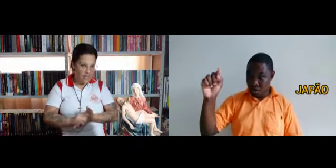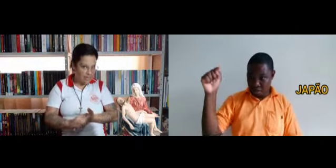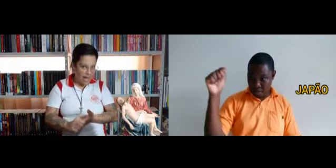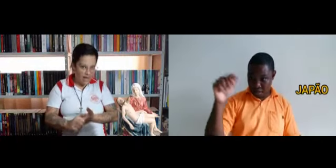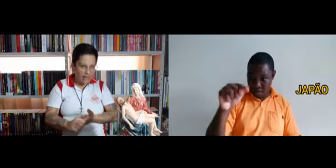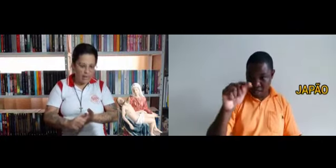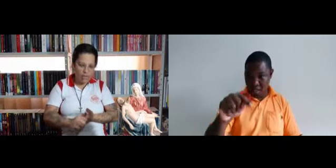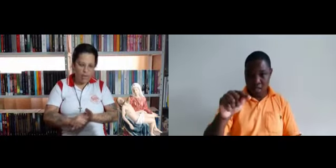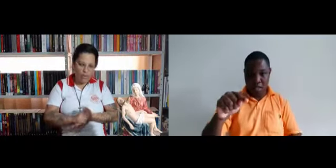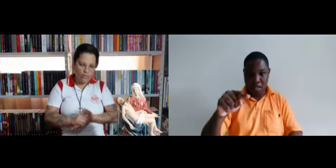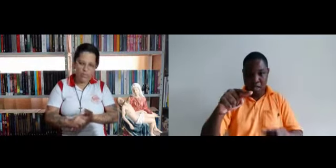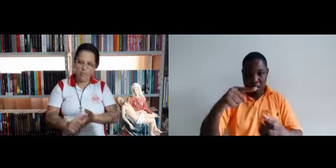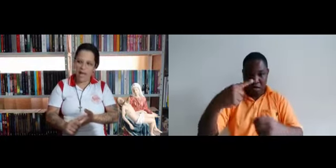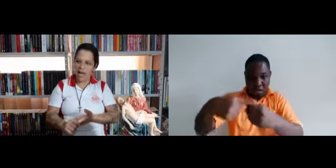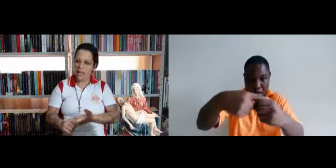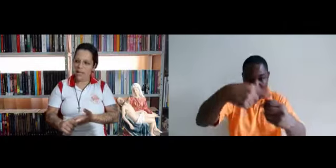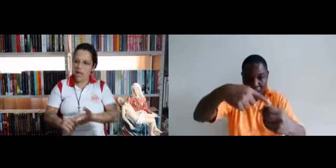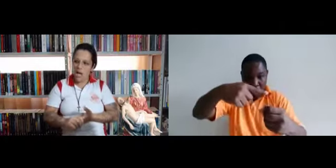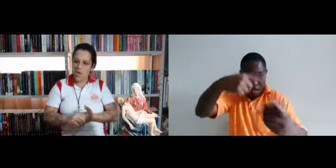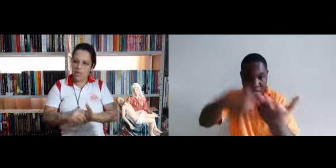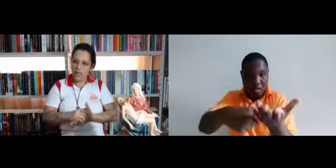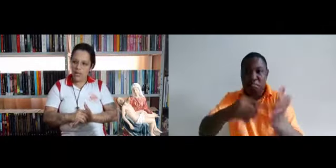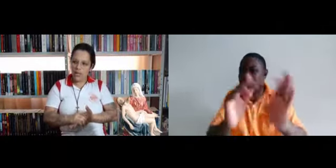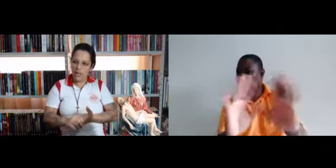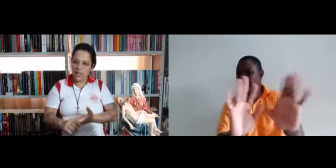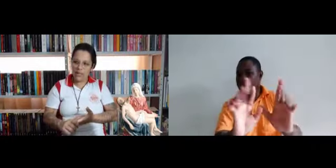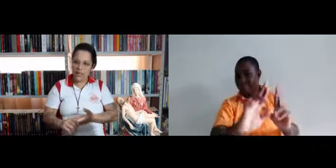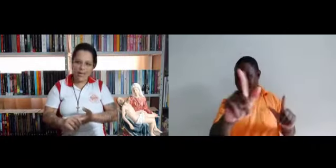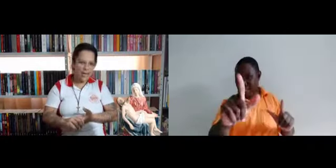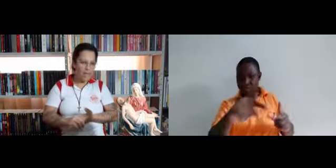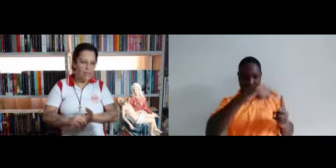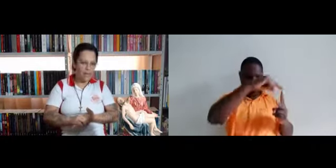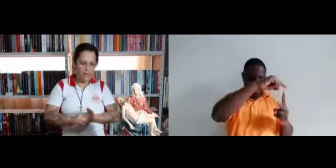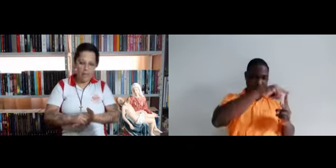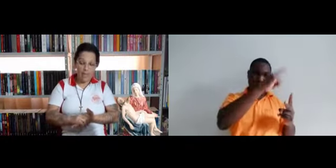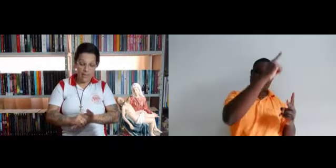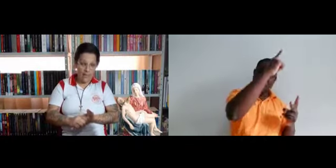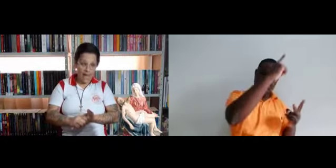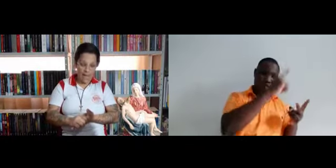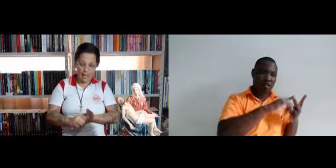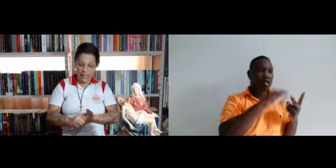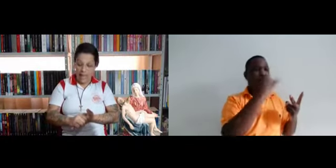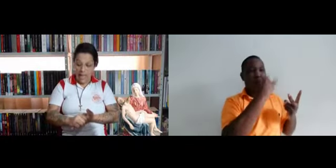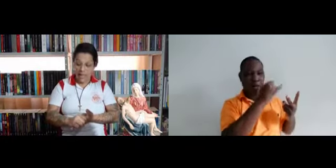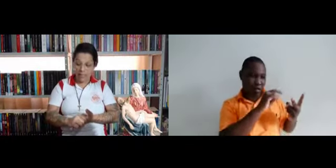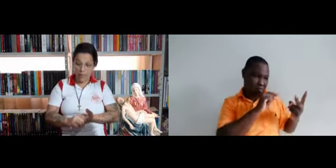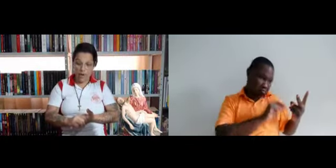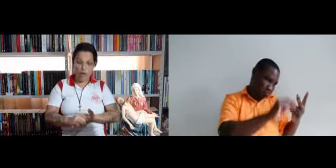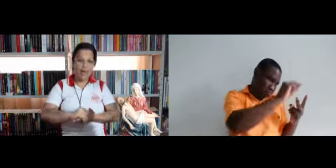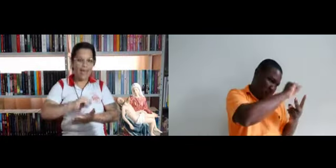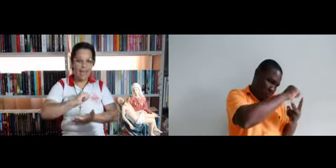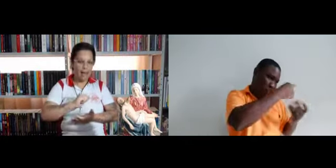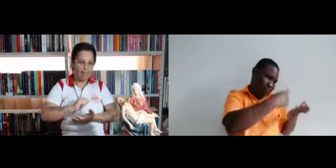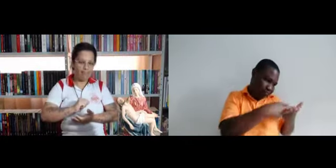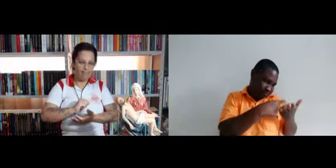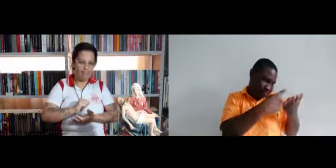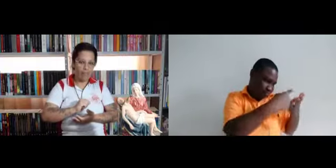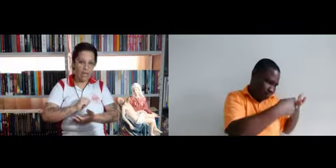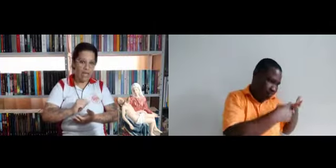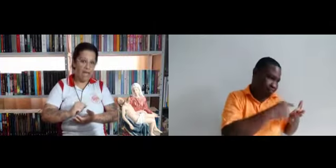de Bismarck, né, Otto von Bismarck. O que acontece com a Alemanha? Bismarck, ele provoca uma